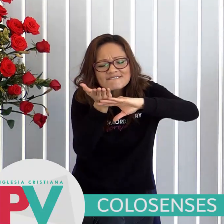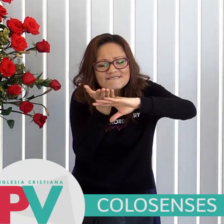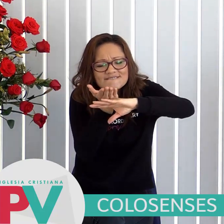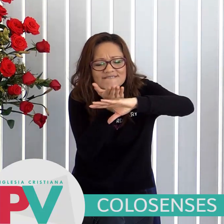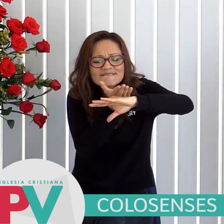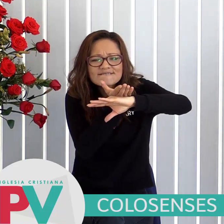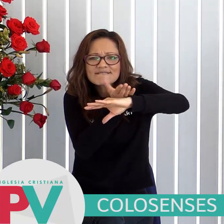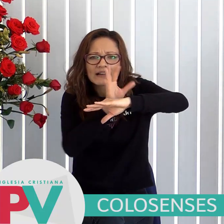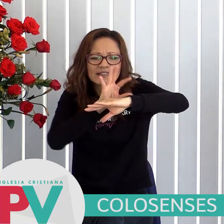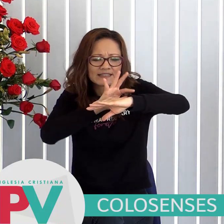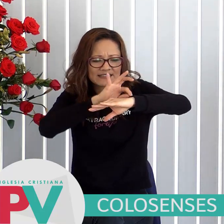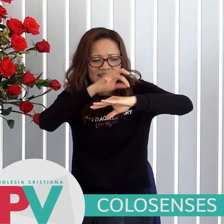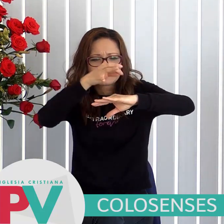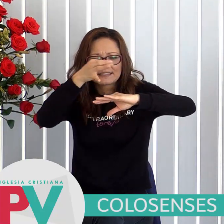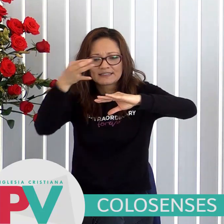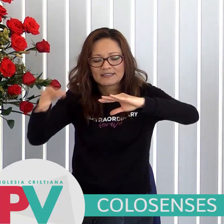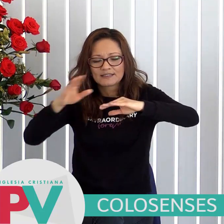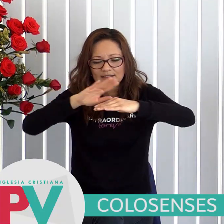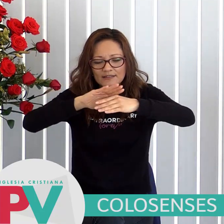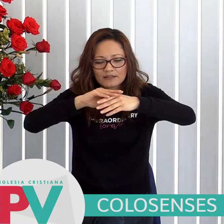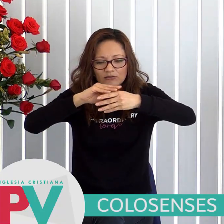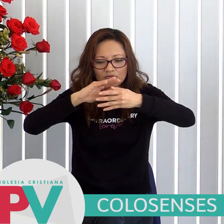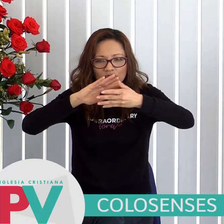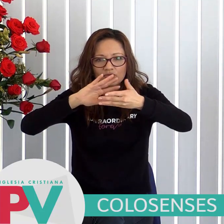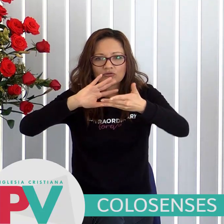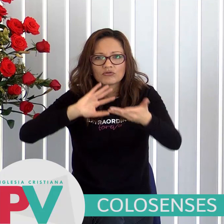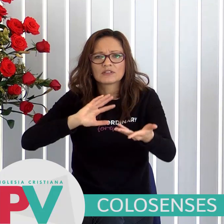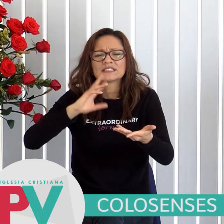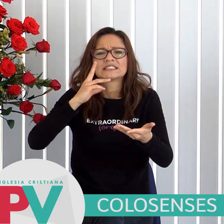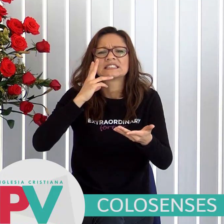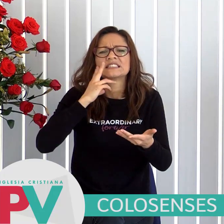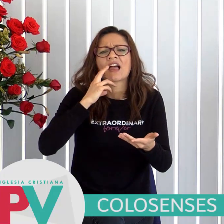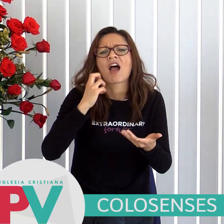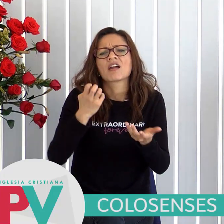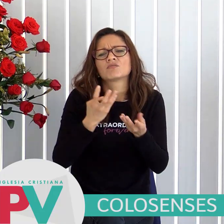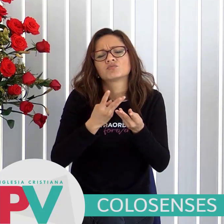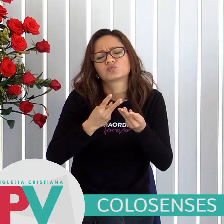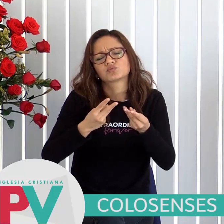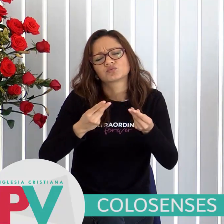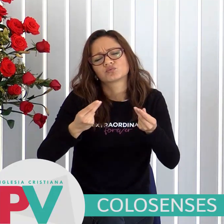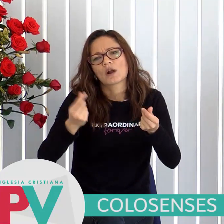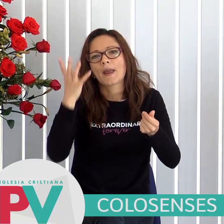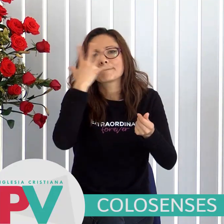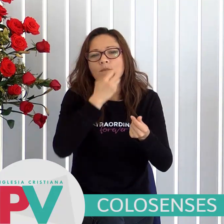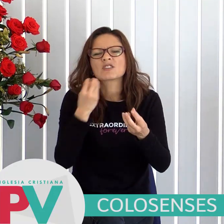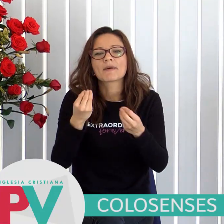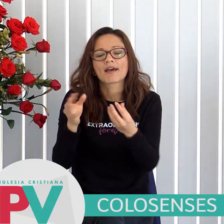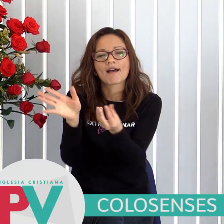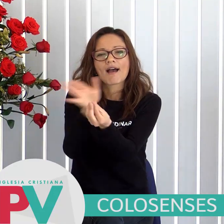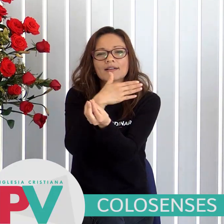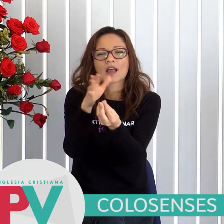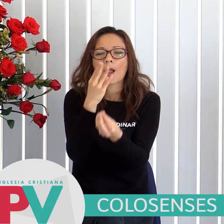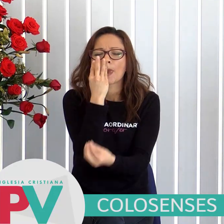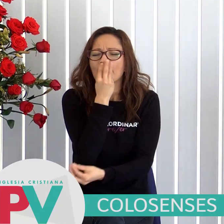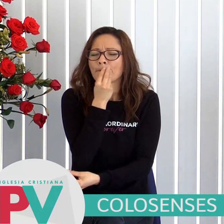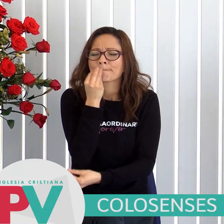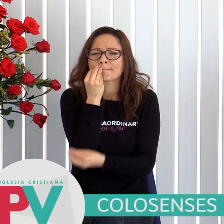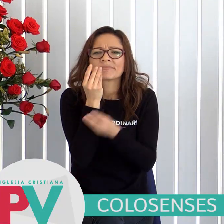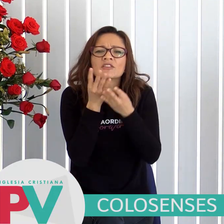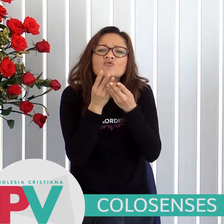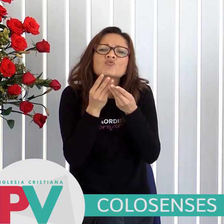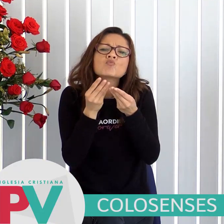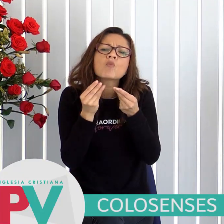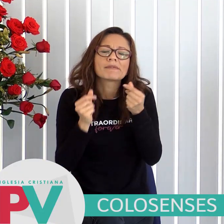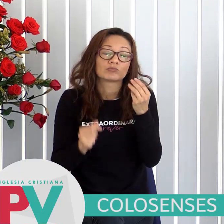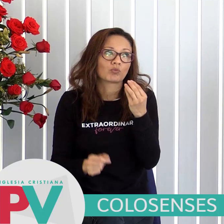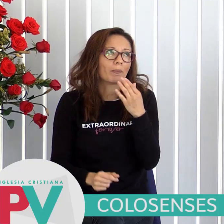cuando le quita la tela se abre una carne marmoleada hermosa para asar con un sabor y con una terneza de